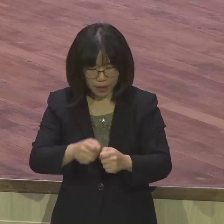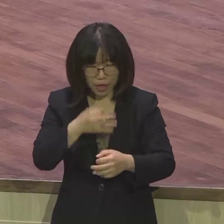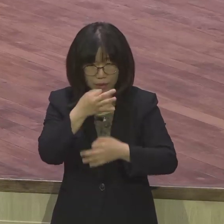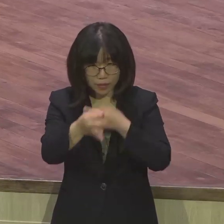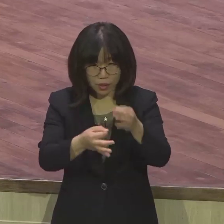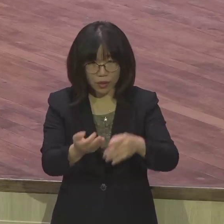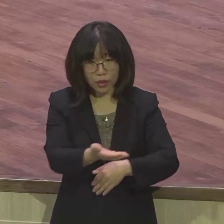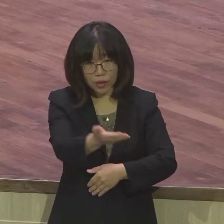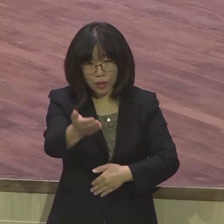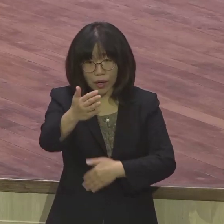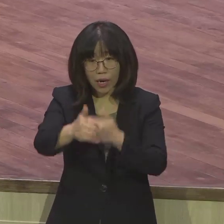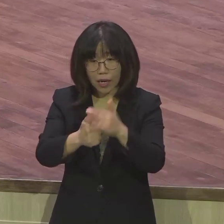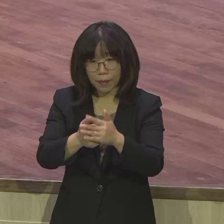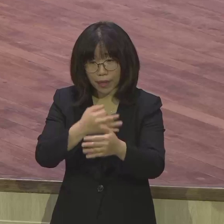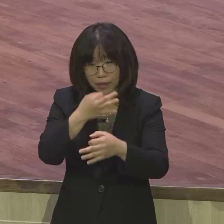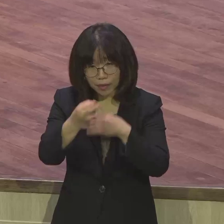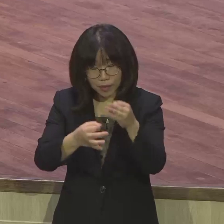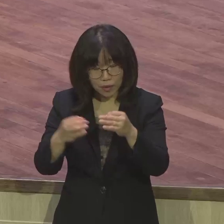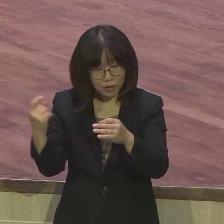소리 들어보셨어요?